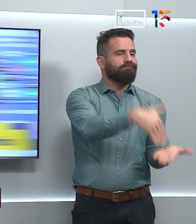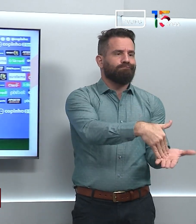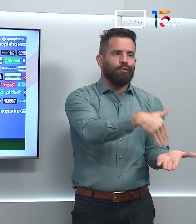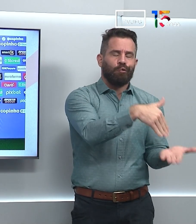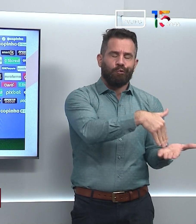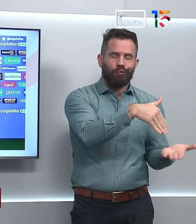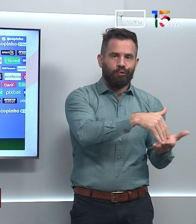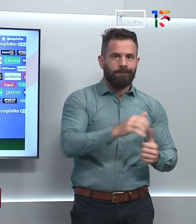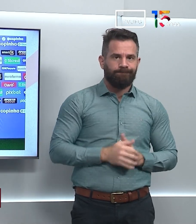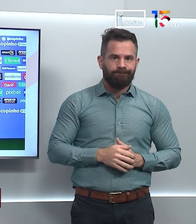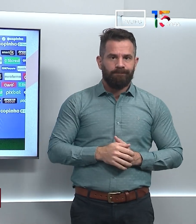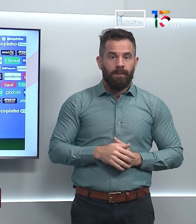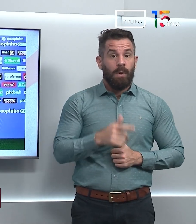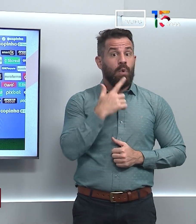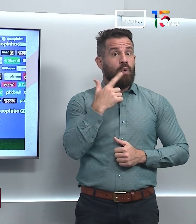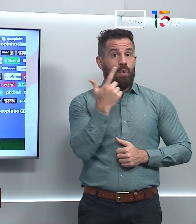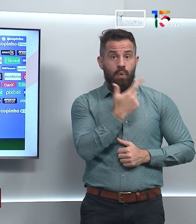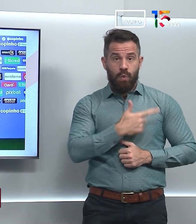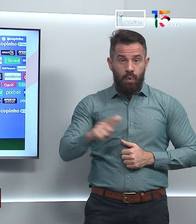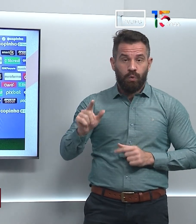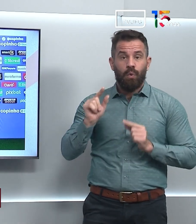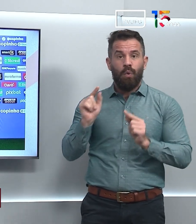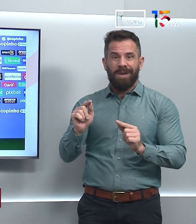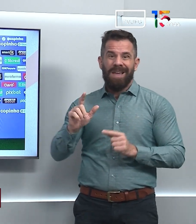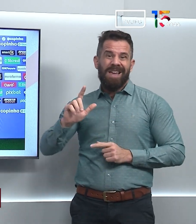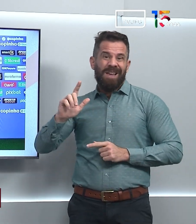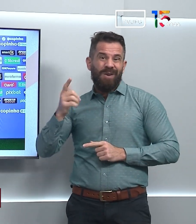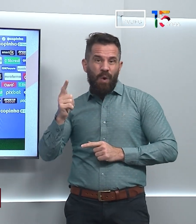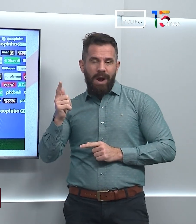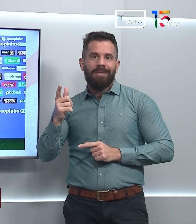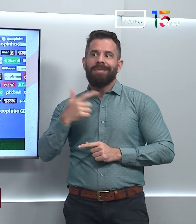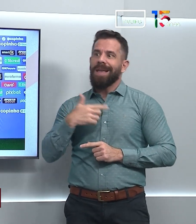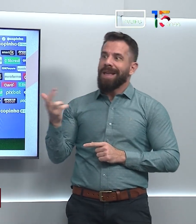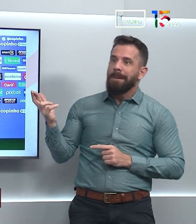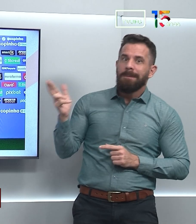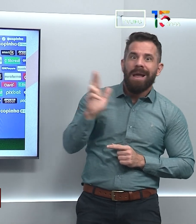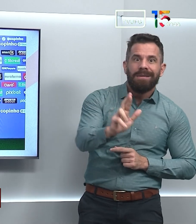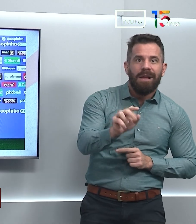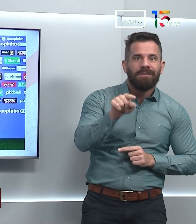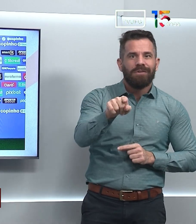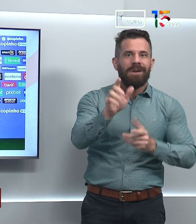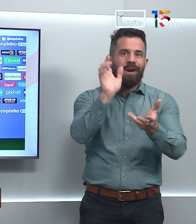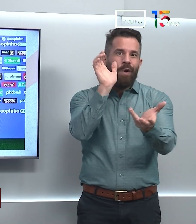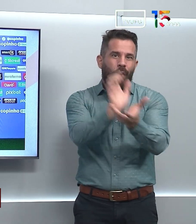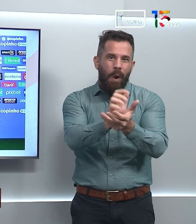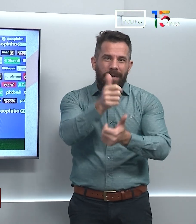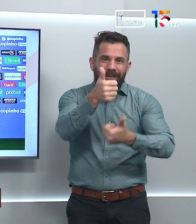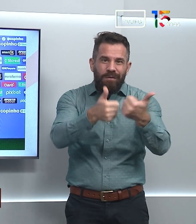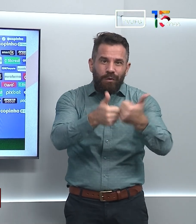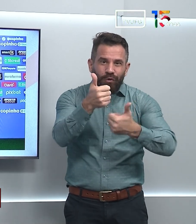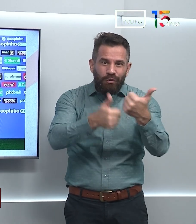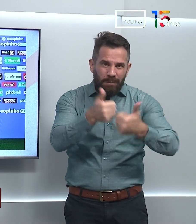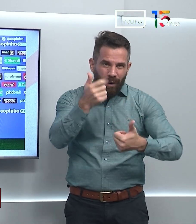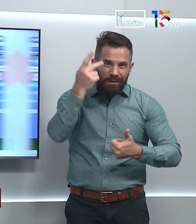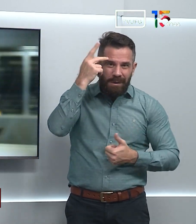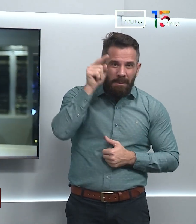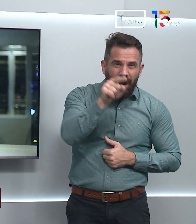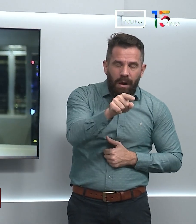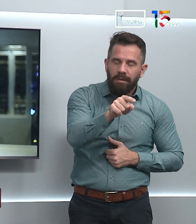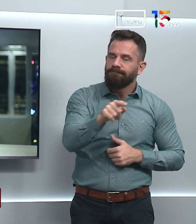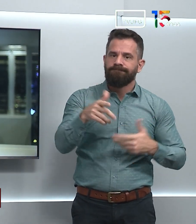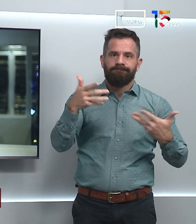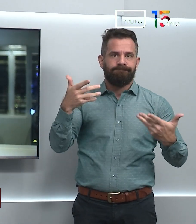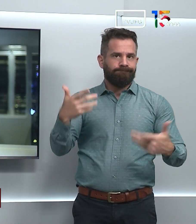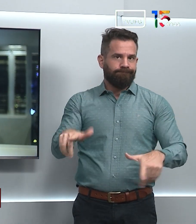assunto, Goiás não tem mais representantes na Copa São Paulo de 2025. Isso porque ontem o Goiás